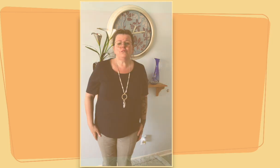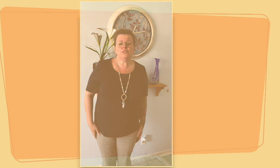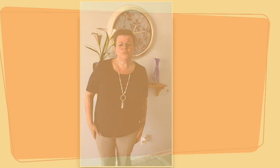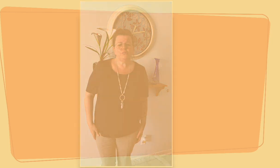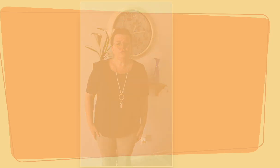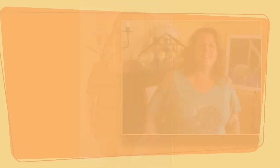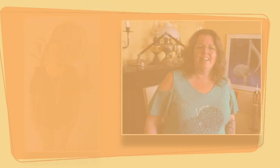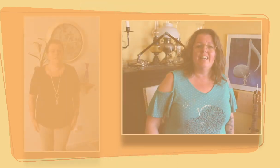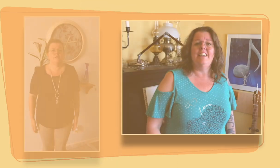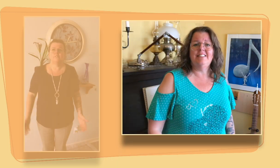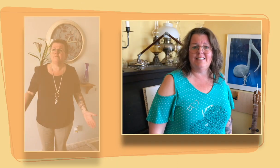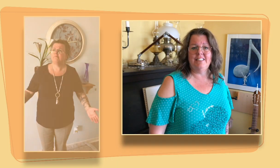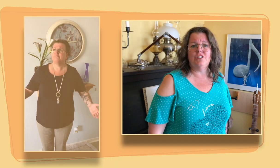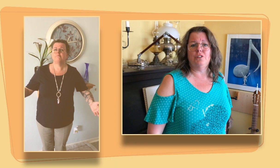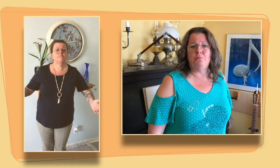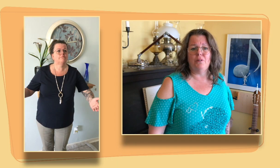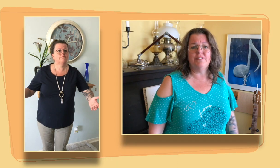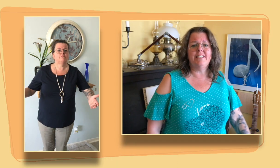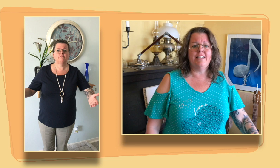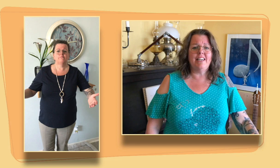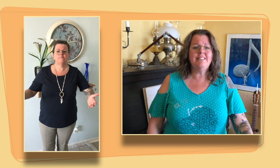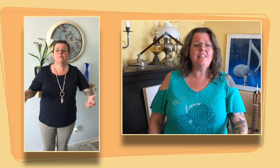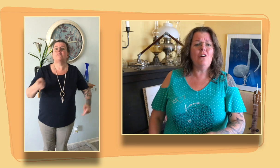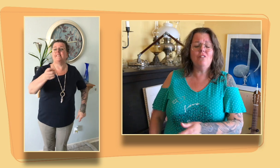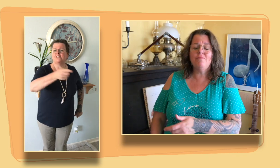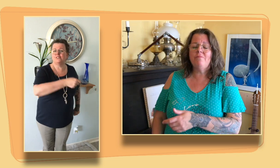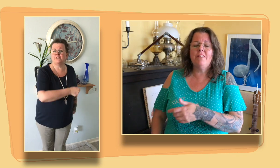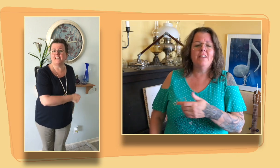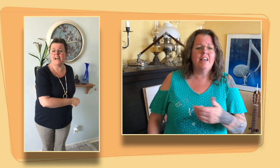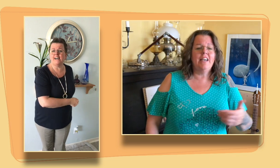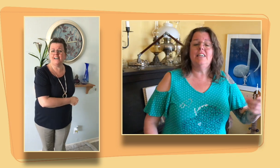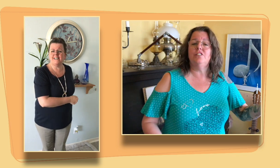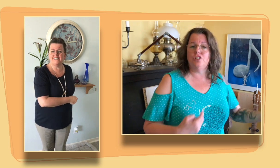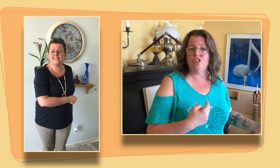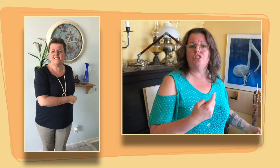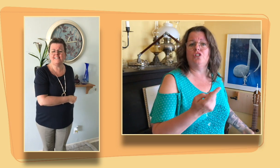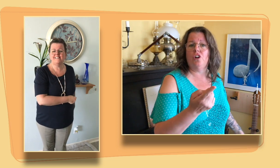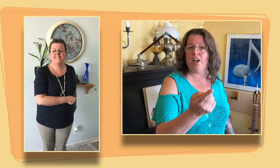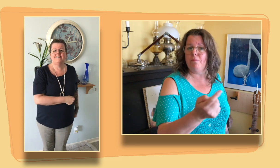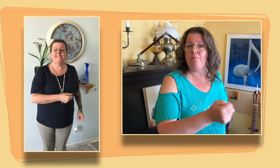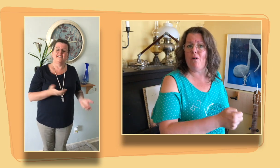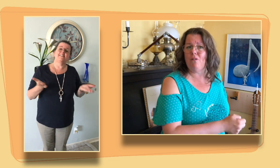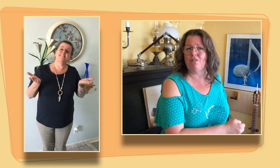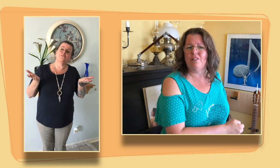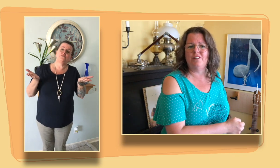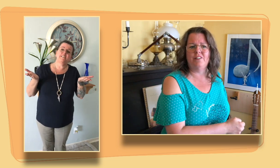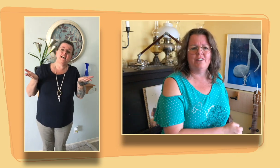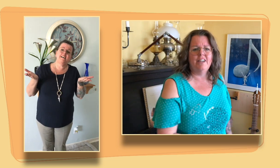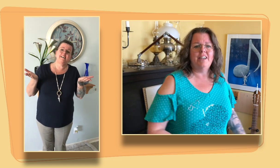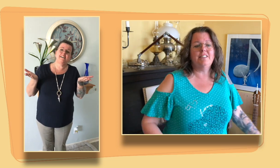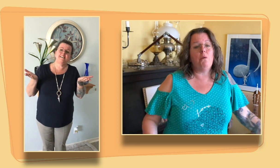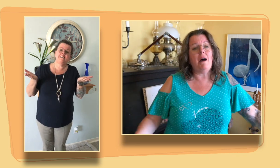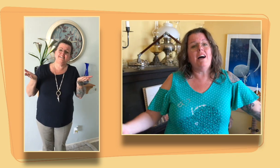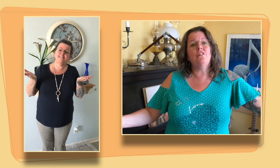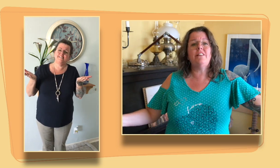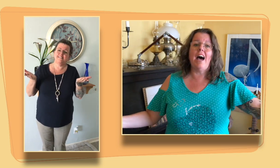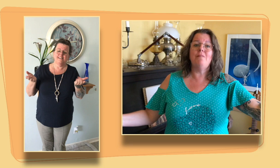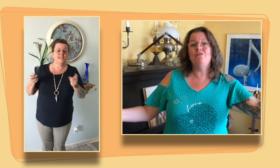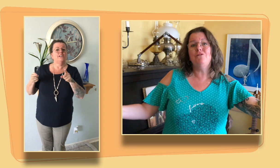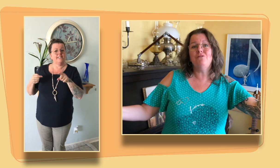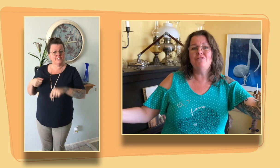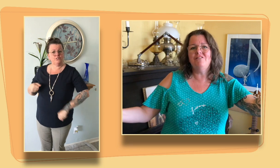demanderai toujours. Et si je te pose des questions, qu'est-ce que tu diras? Et si je te réponds, qu'est-ce que tu diras? Si on